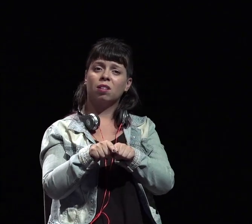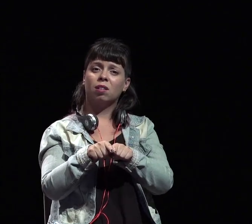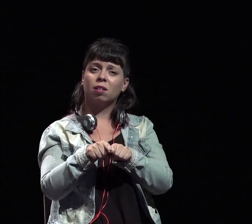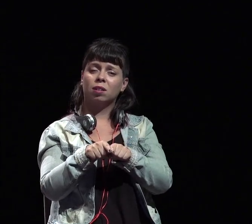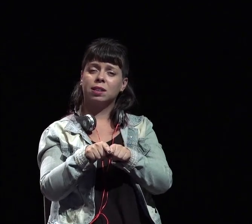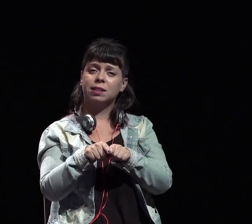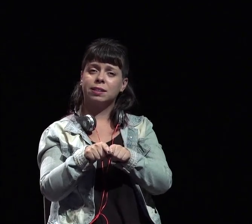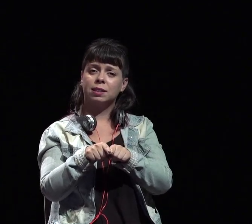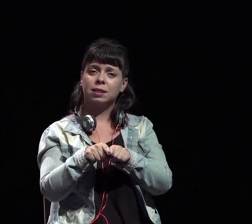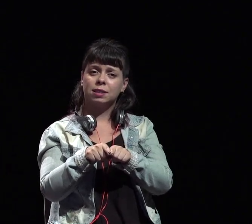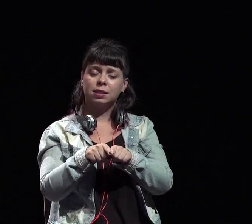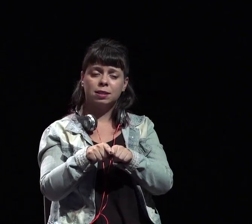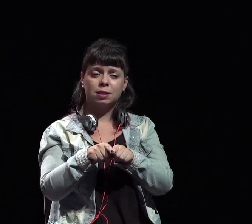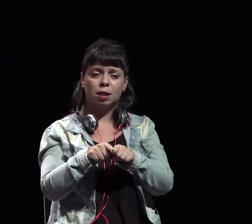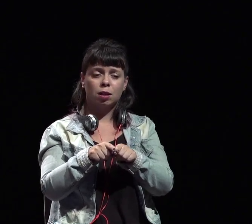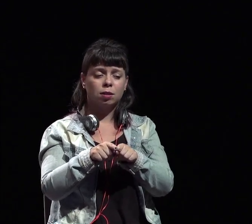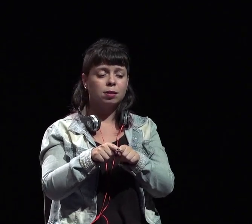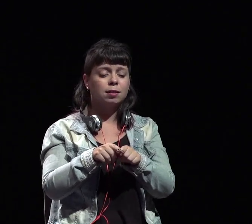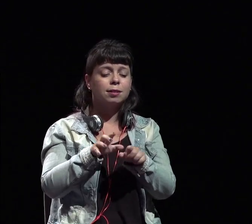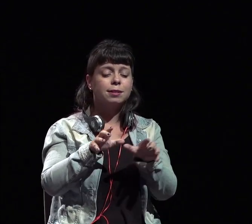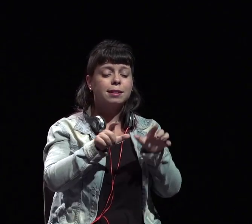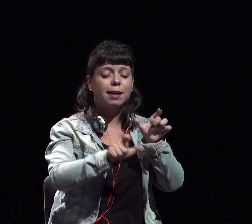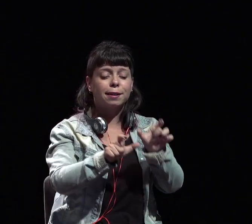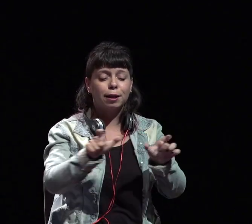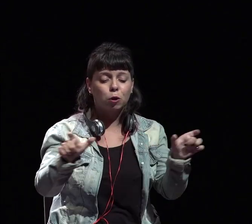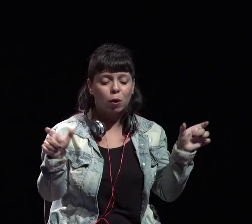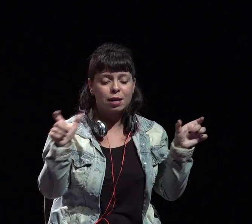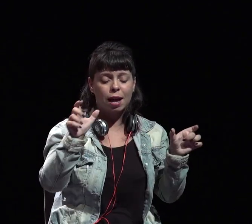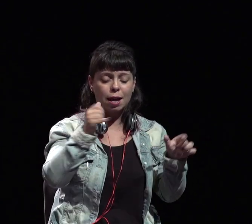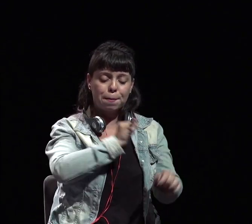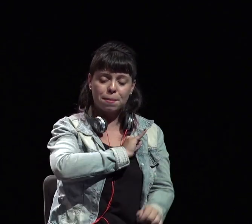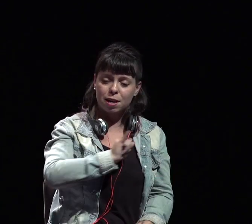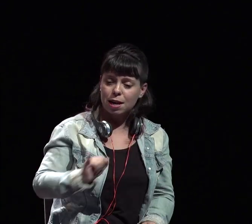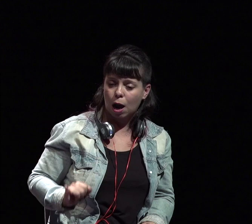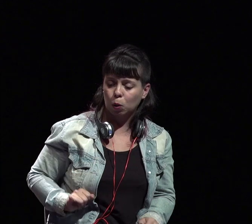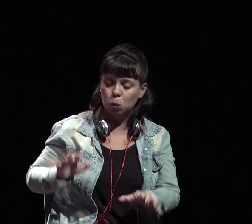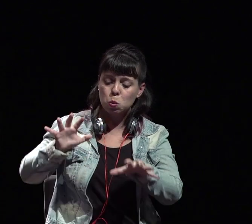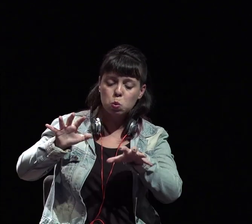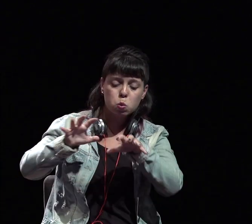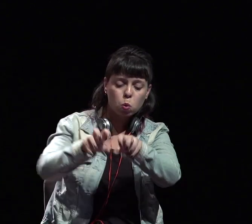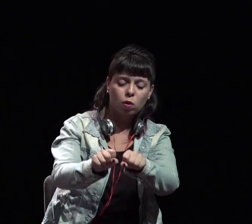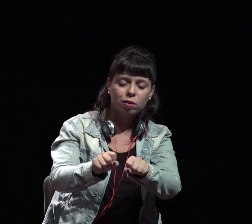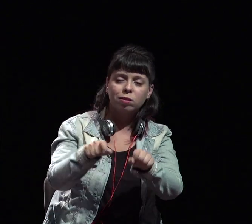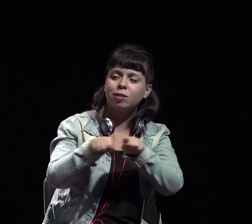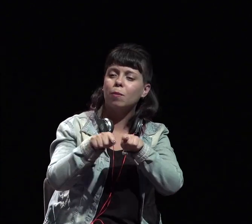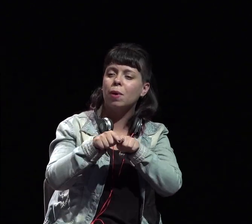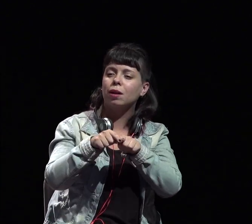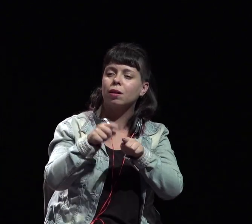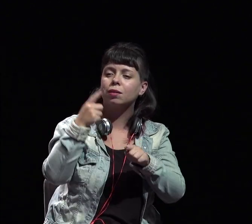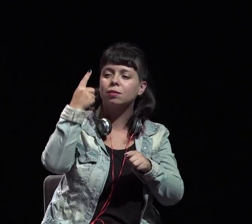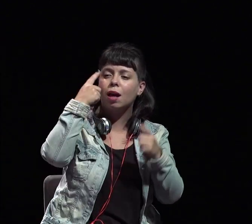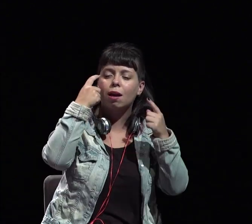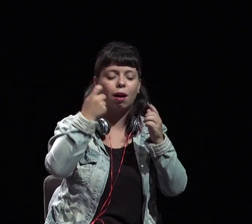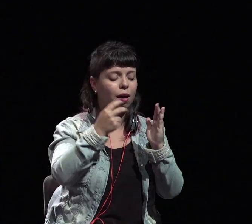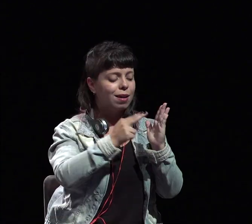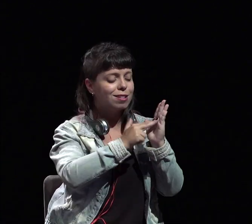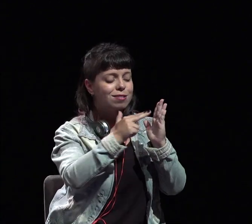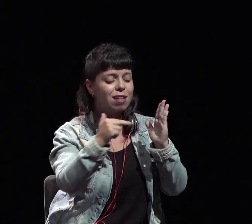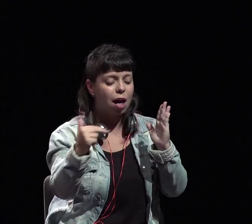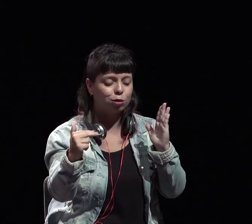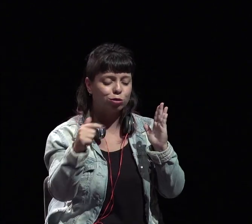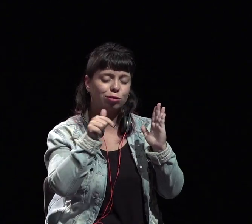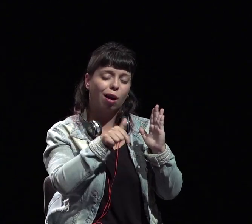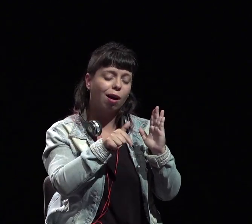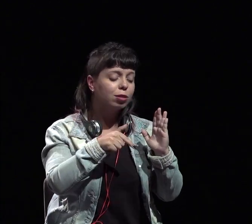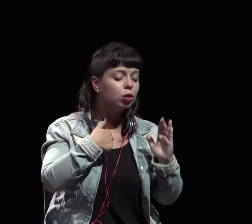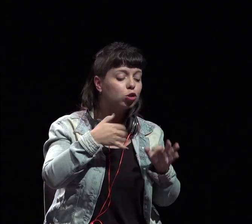assim como também categorias imperiais e imperiosas, e também a própria noção de estética como ciência do julgamento, ou como, de acordo